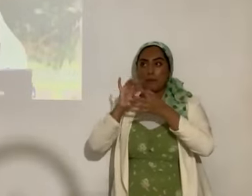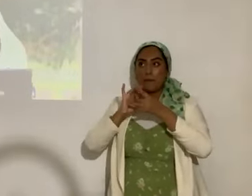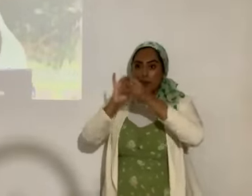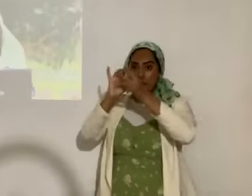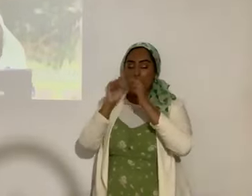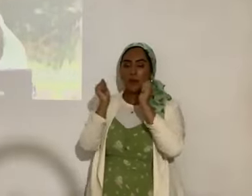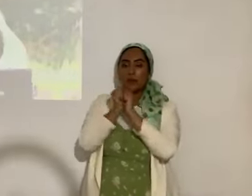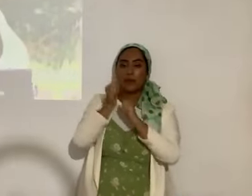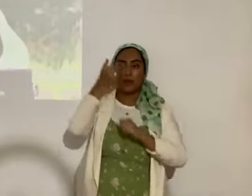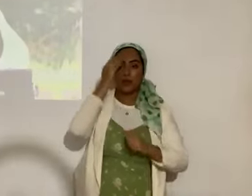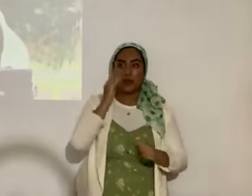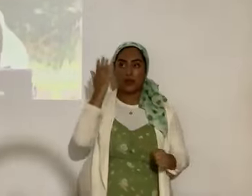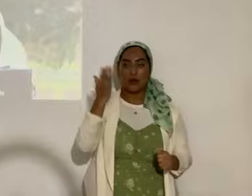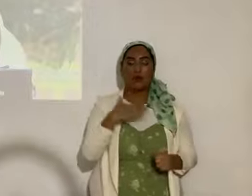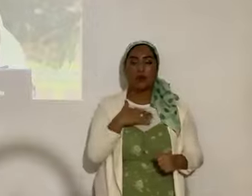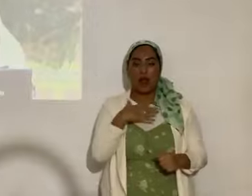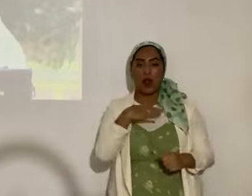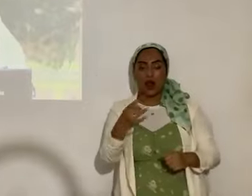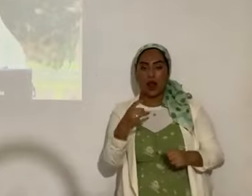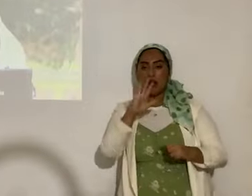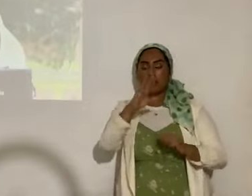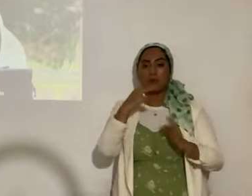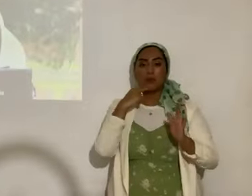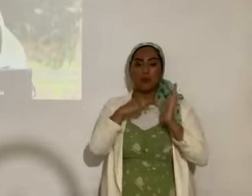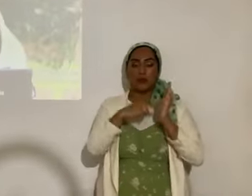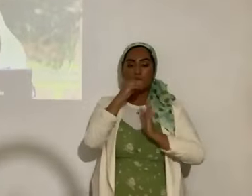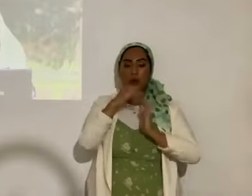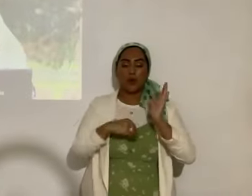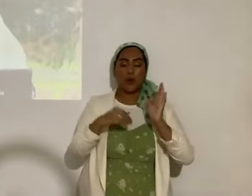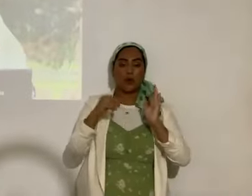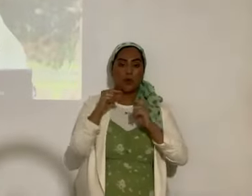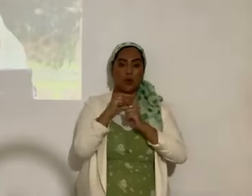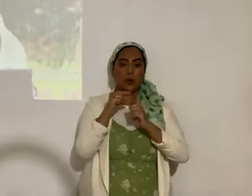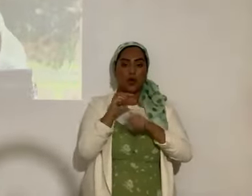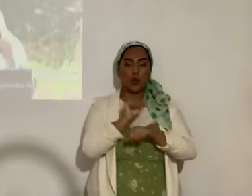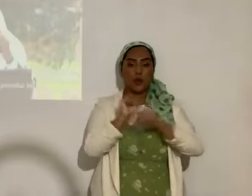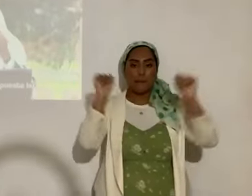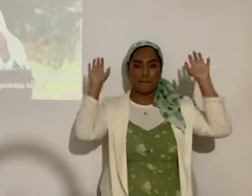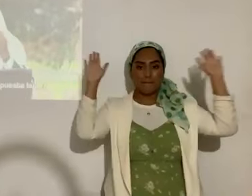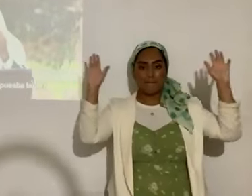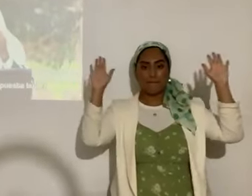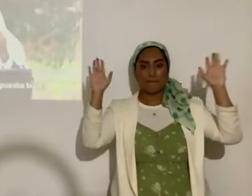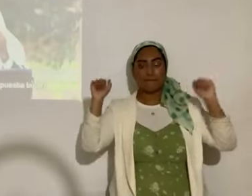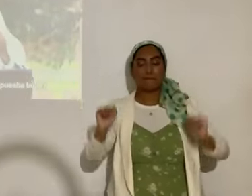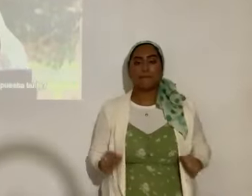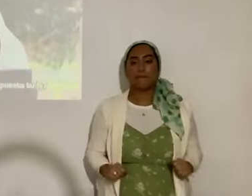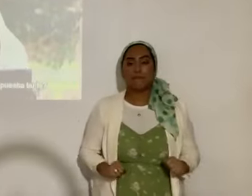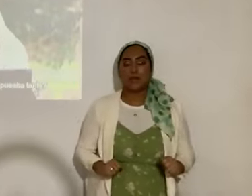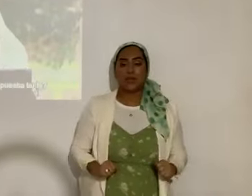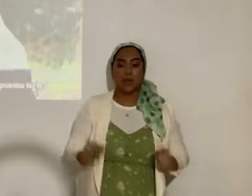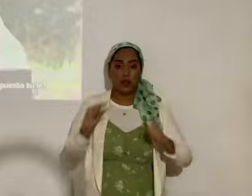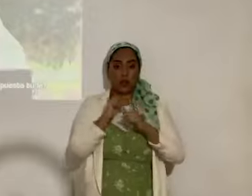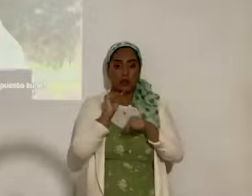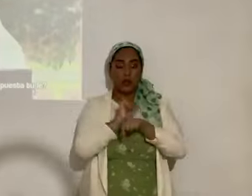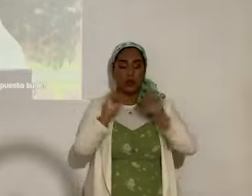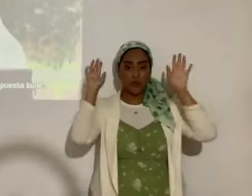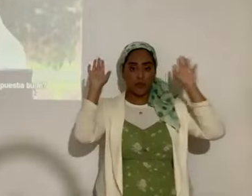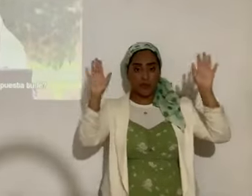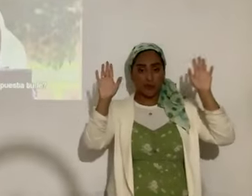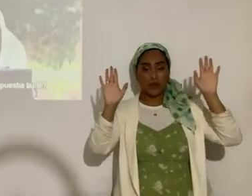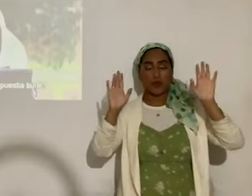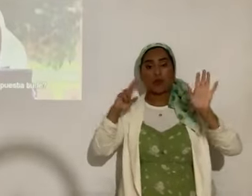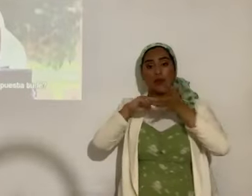con el Eterno me gustaría amados ajín que ustedes anoten la palabra maravillas maravillas la palabra maravilla Es una